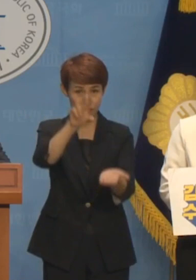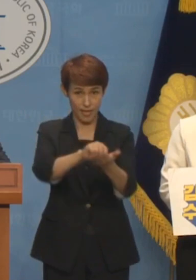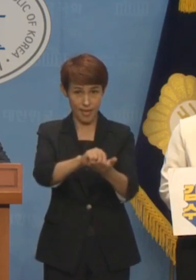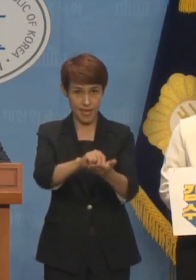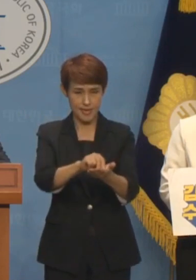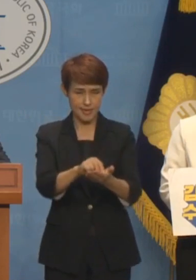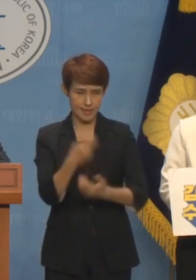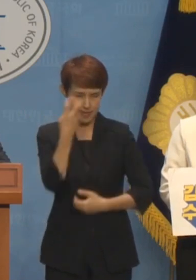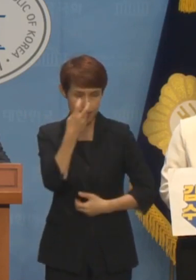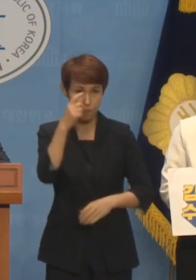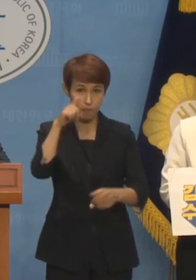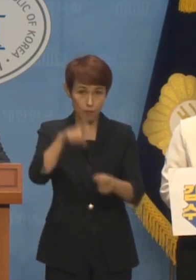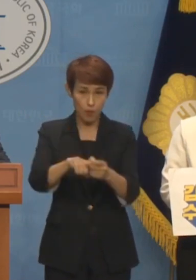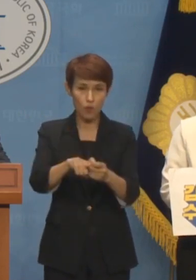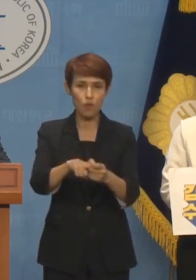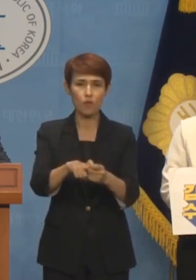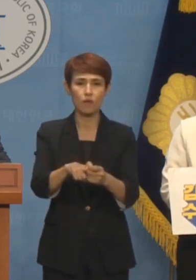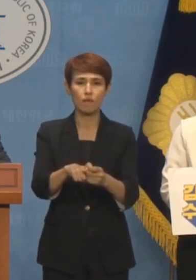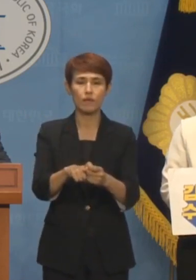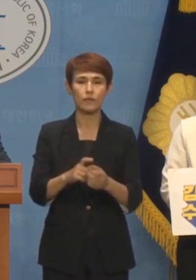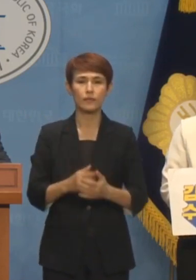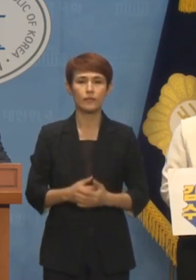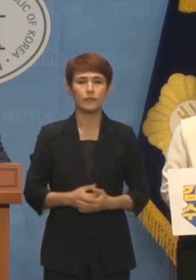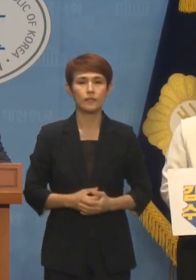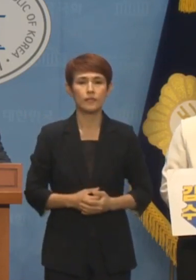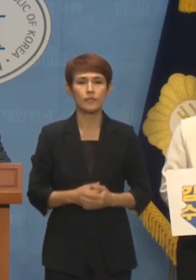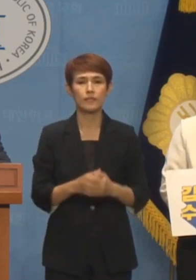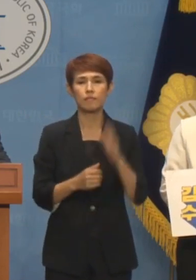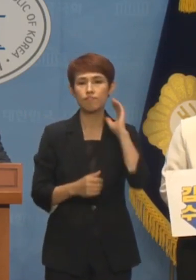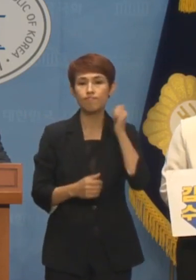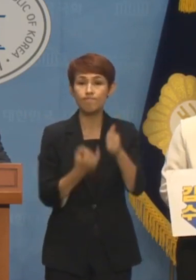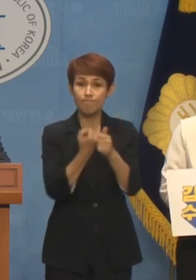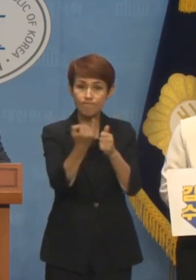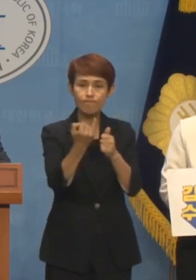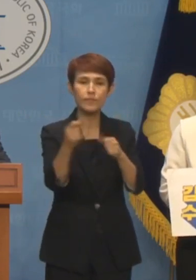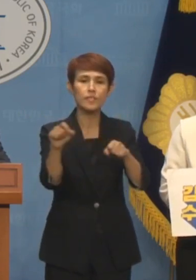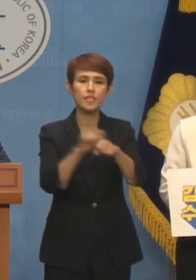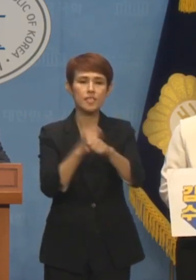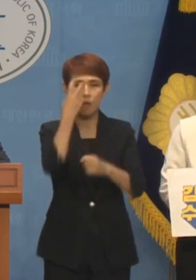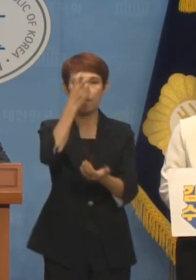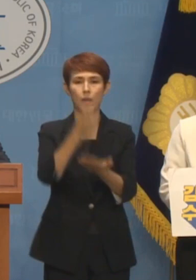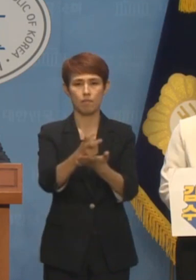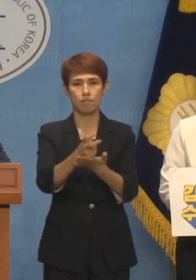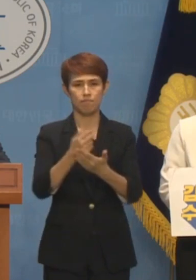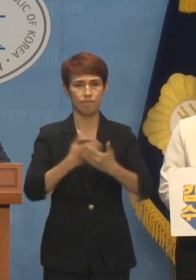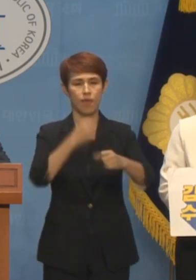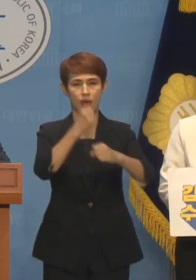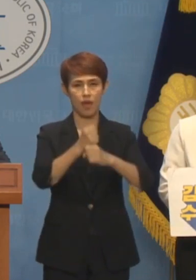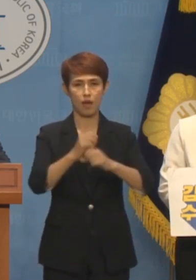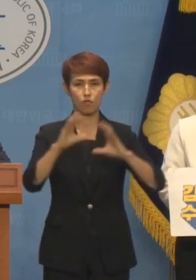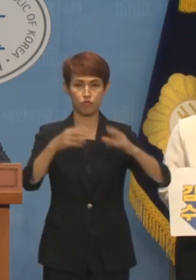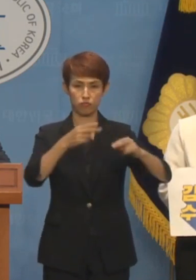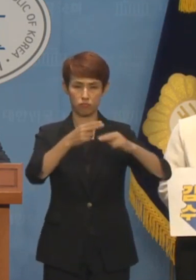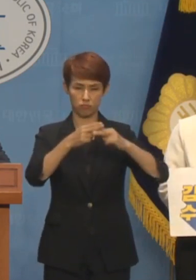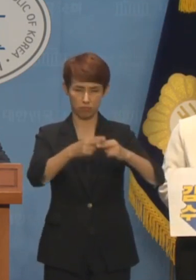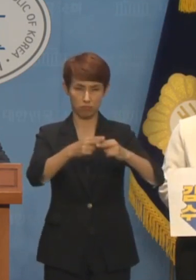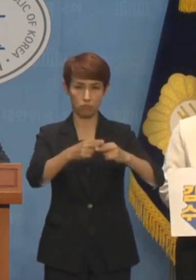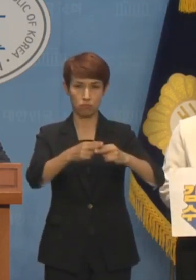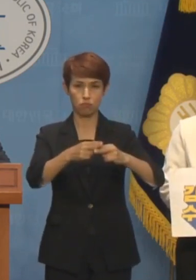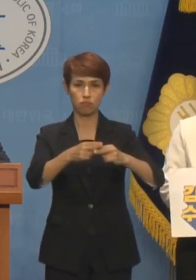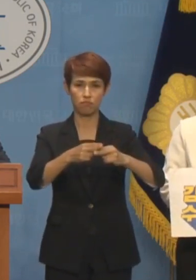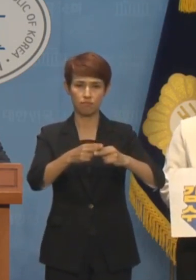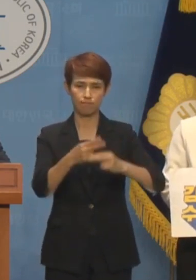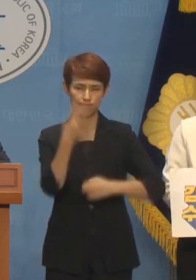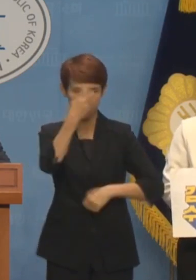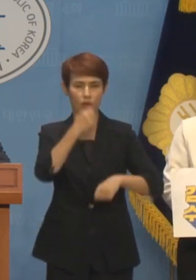위해 앞서 강두구 의원님께서 말씀하신 김건희 종합특검법을 처리하여 국정농단의 사태를 꼼꼼하게 따져